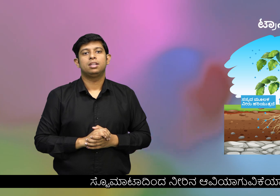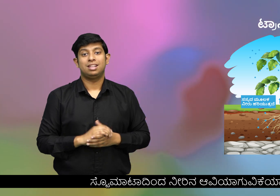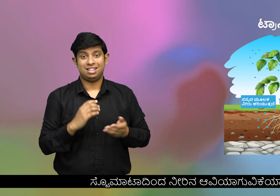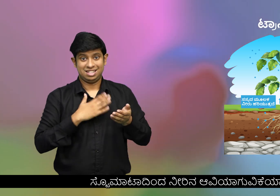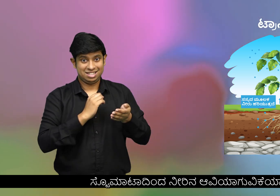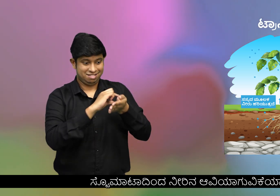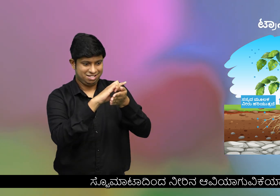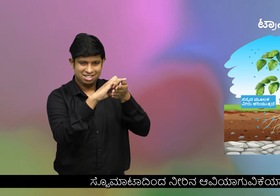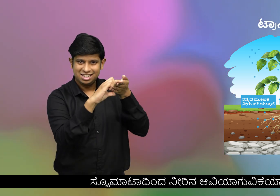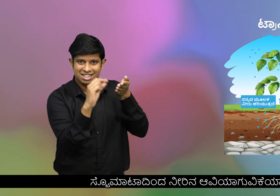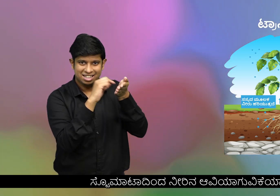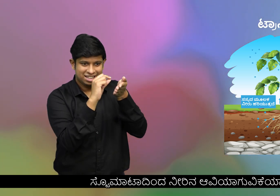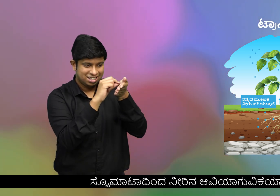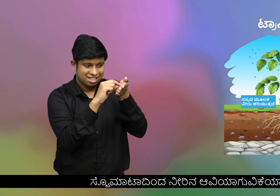ಸ್ಟೊಮ್ಯಾಟಾದಿಂದ ನೀರಿನ ಆವಿಯಾಗುವಿಕೆಯಾಗಿದೆ.